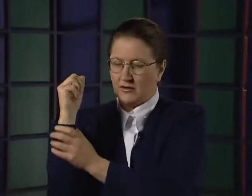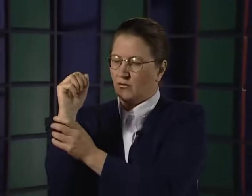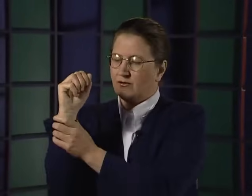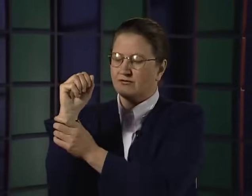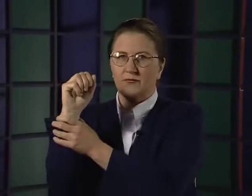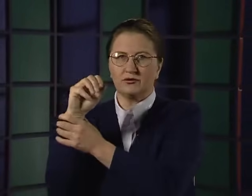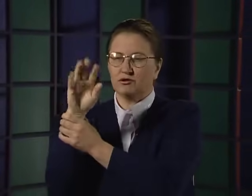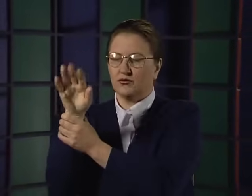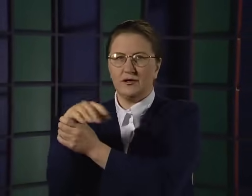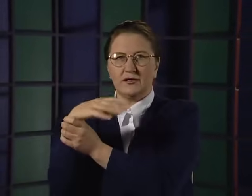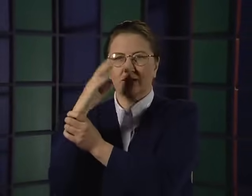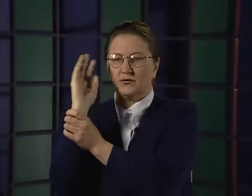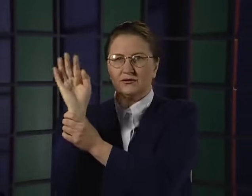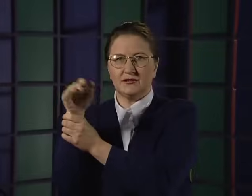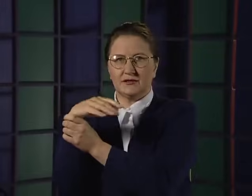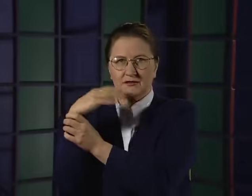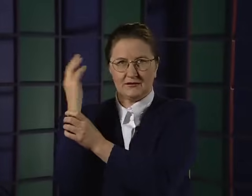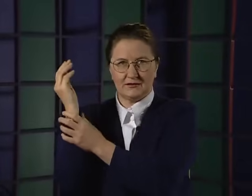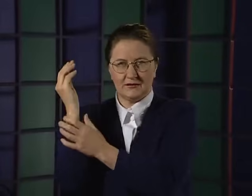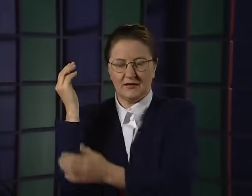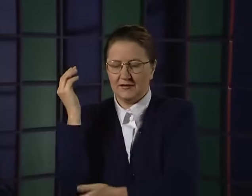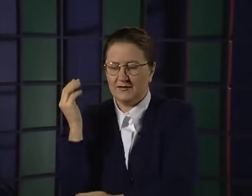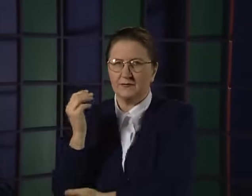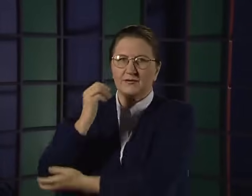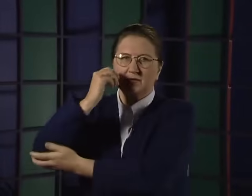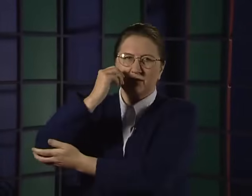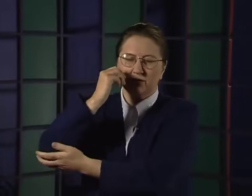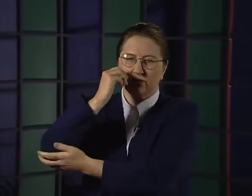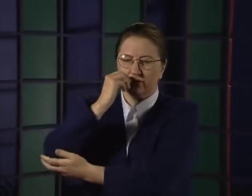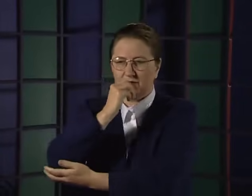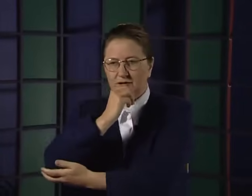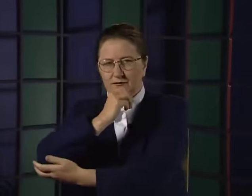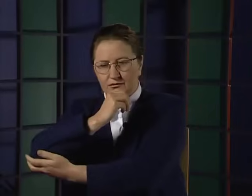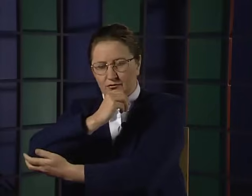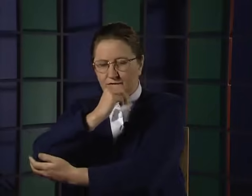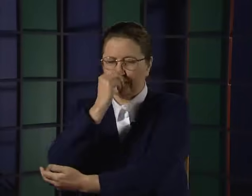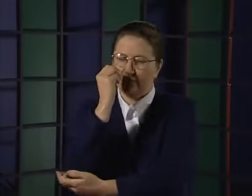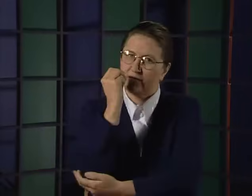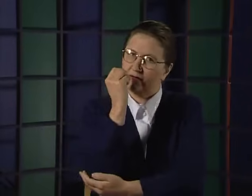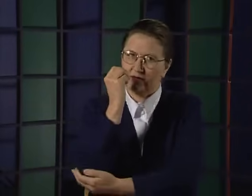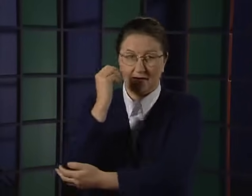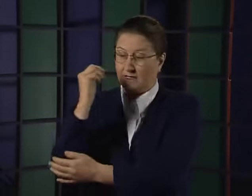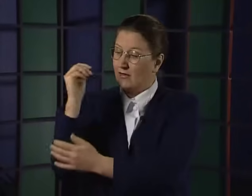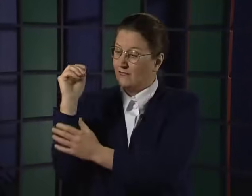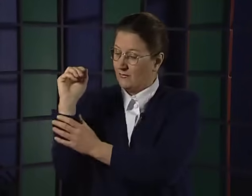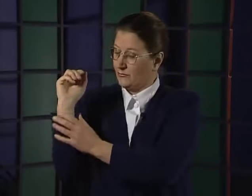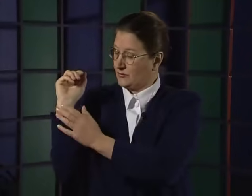У вас в работе только ходит кисть. Не надо поднимать локоть ни в сторону, ни вправо, ни налево. Вы просто